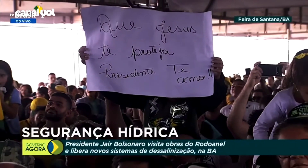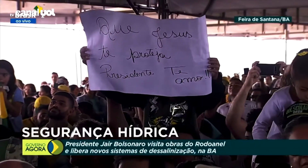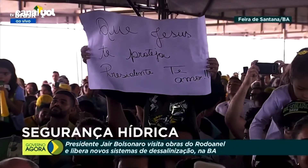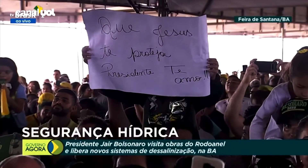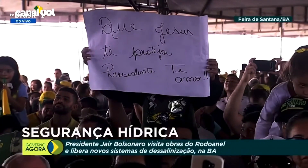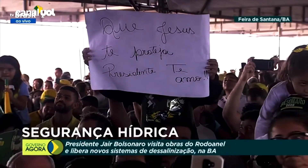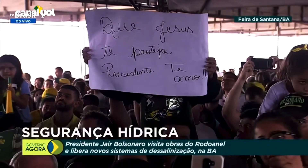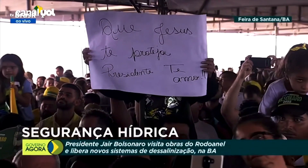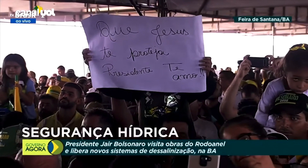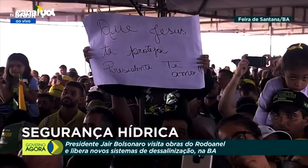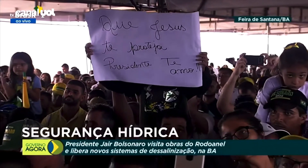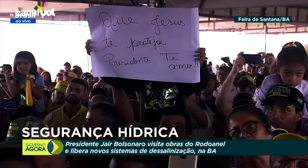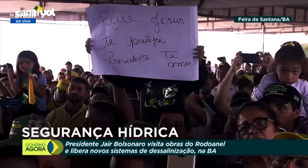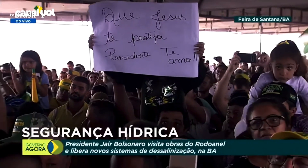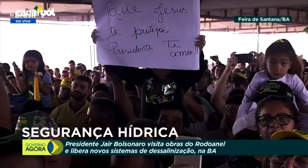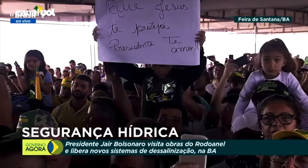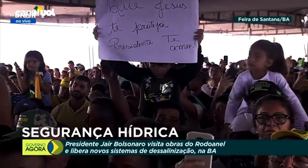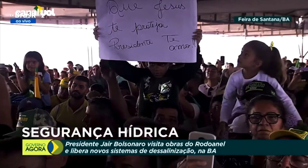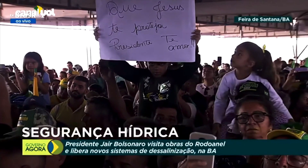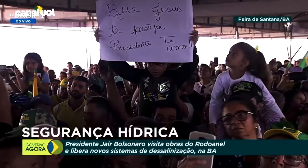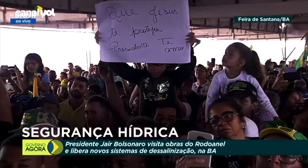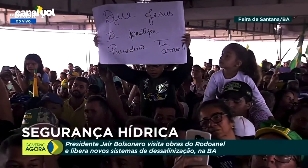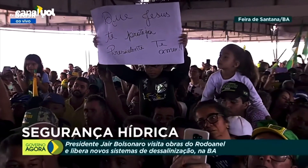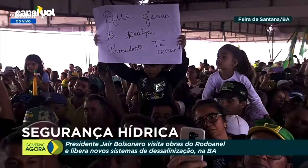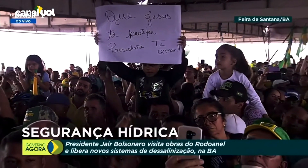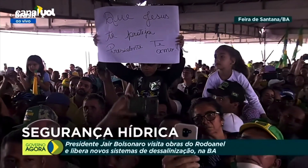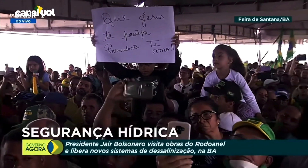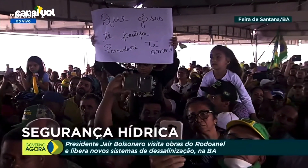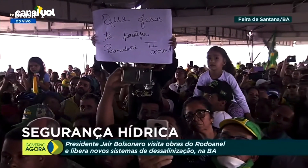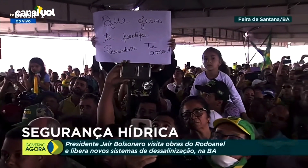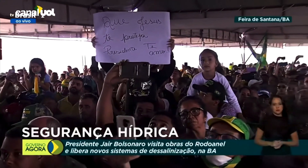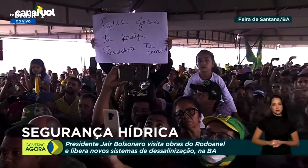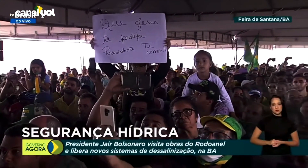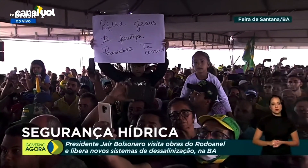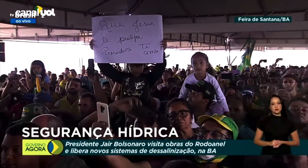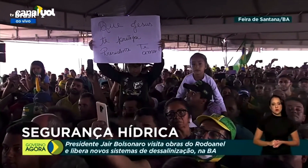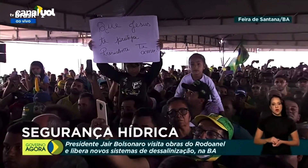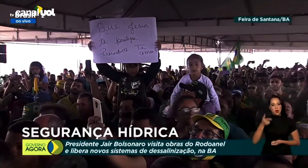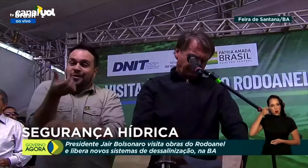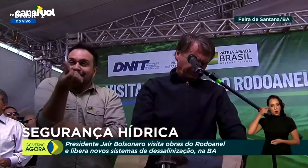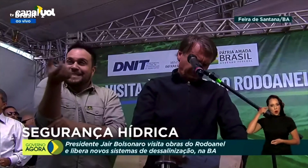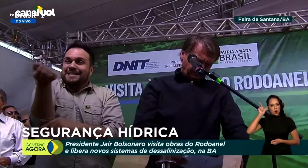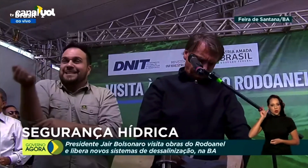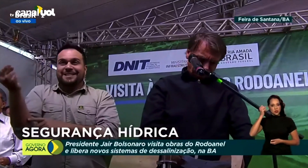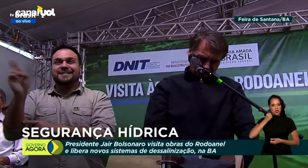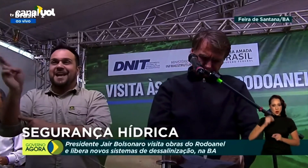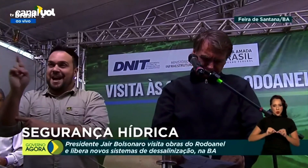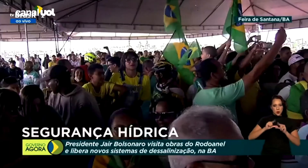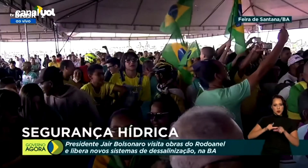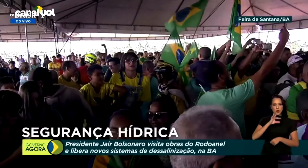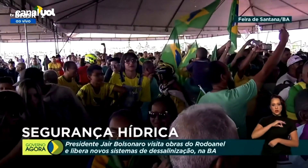o valor do Auxílio Brasil de 400 para 600 reais.